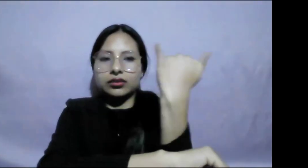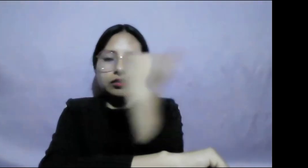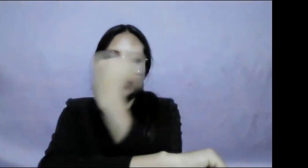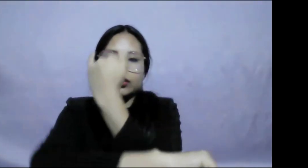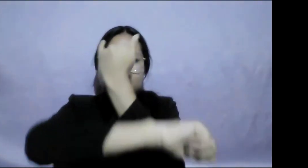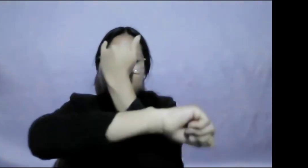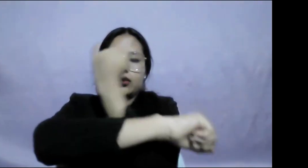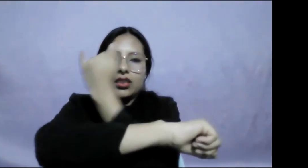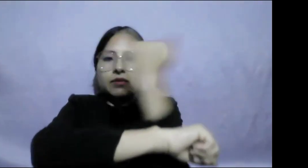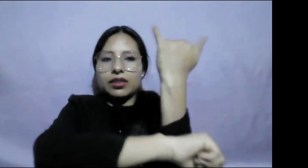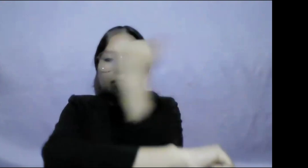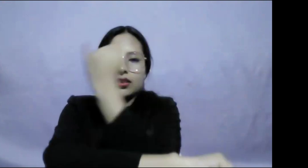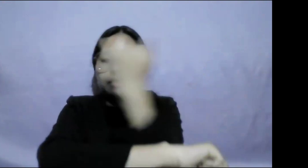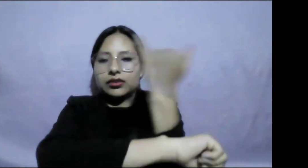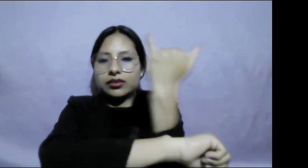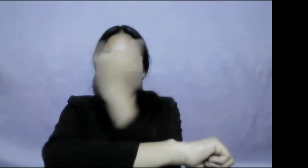Norte